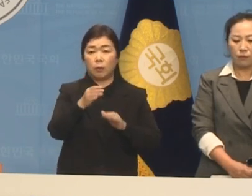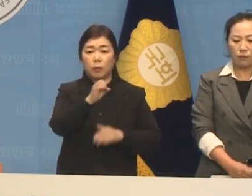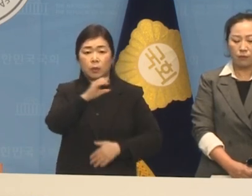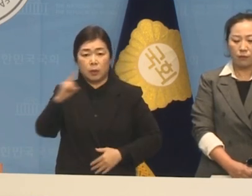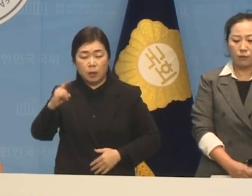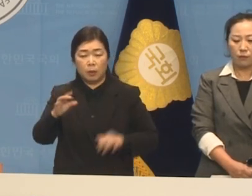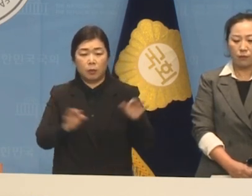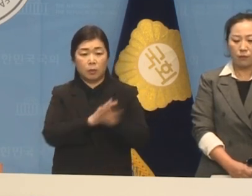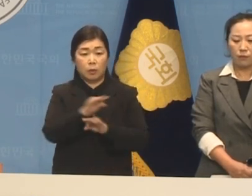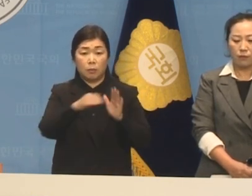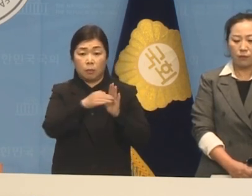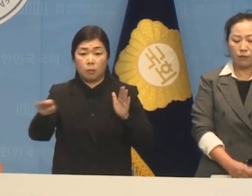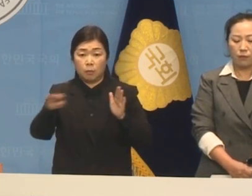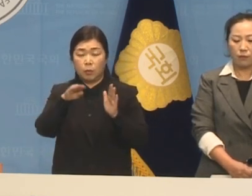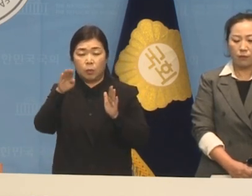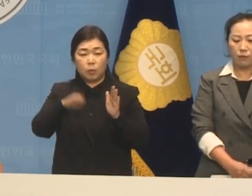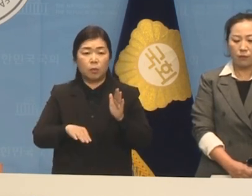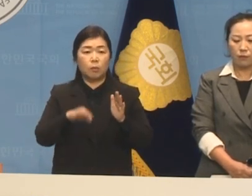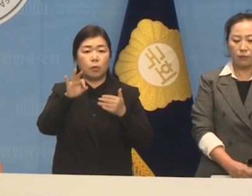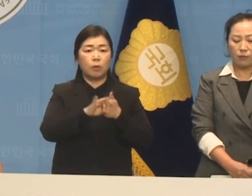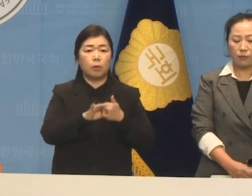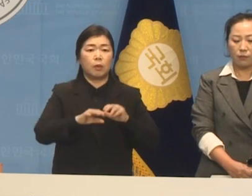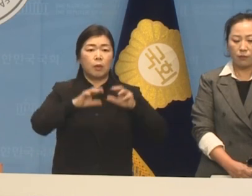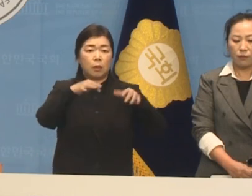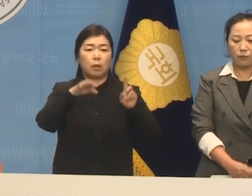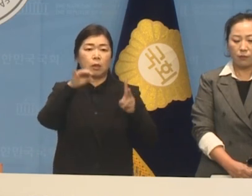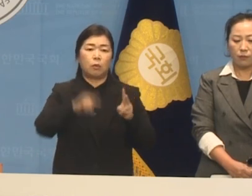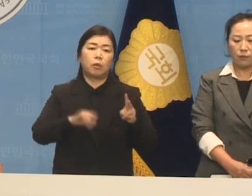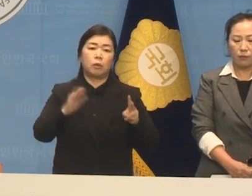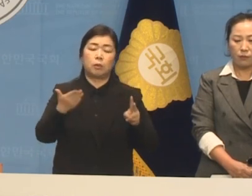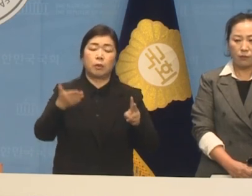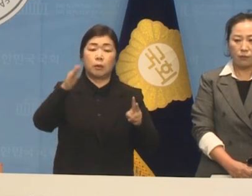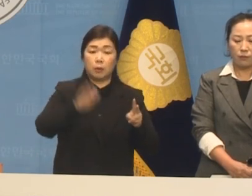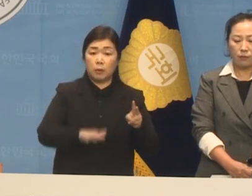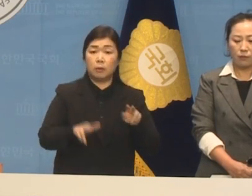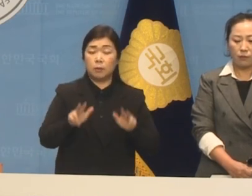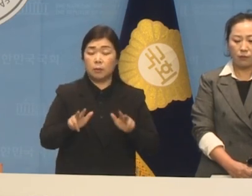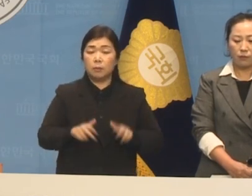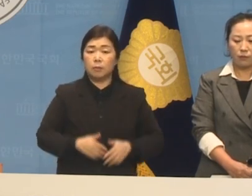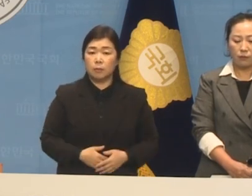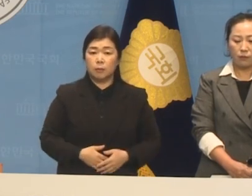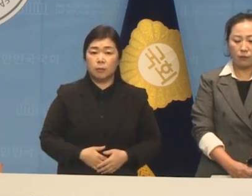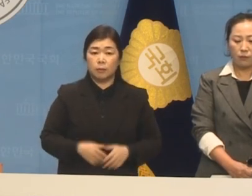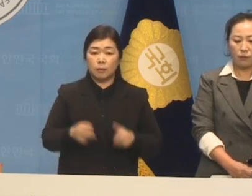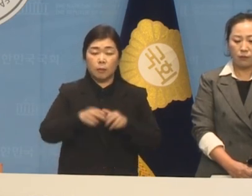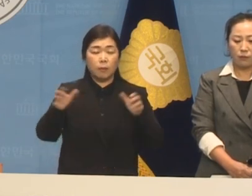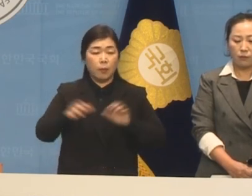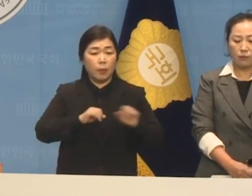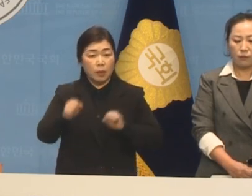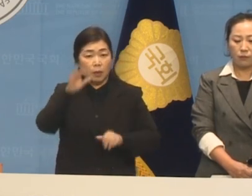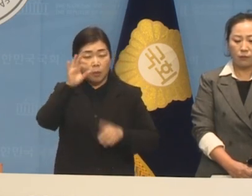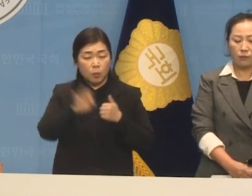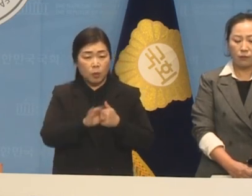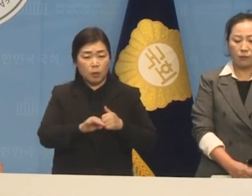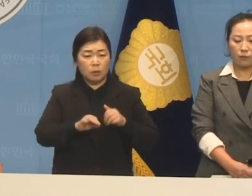OECD 경제지표는 세계 2위 이상을 차지하고 있는 이 시점에서 의사들의